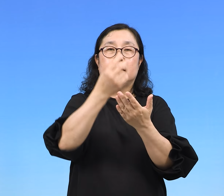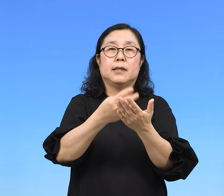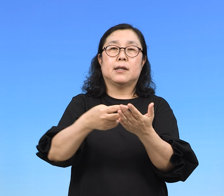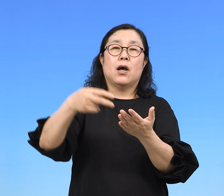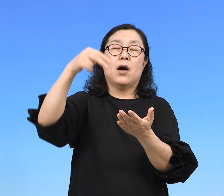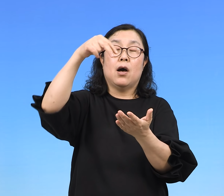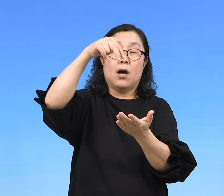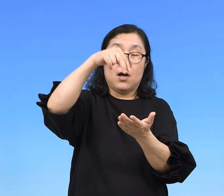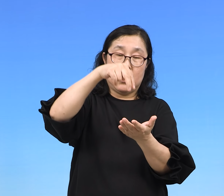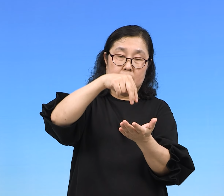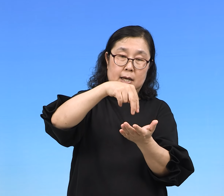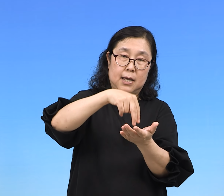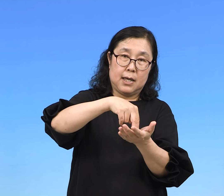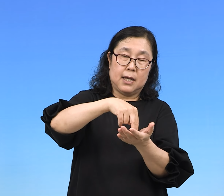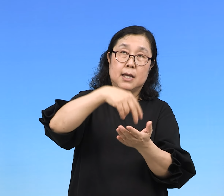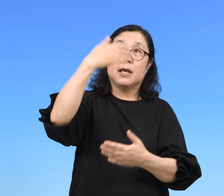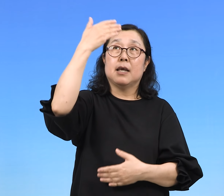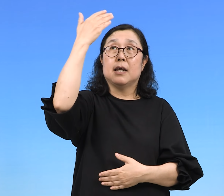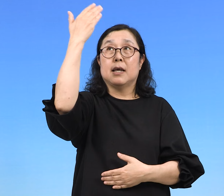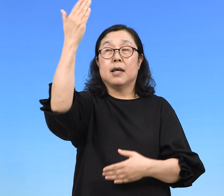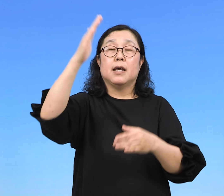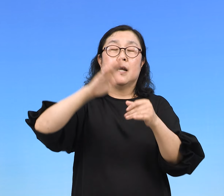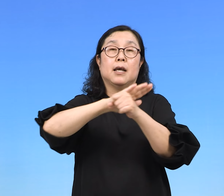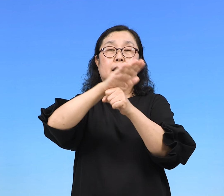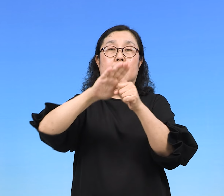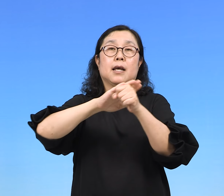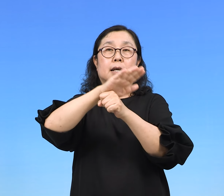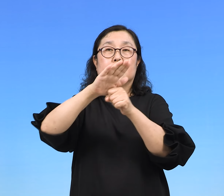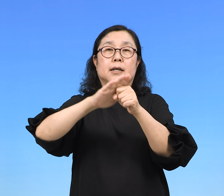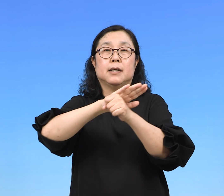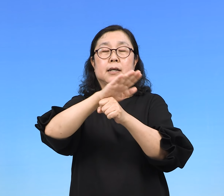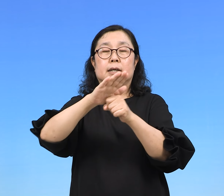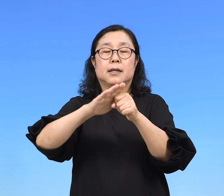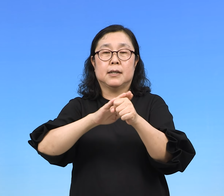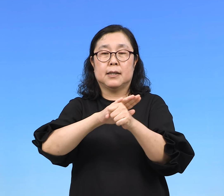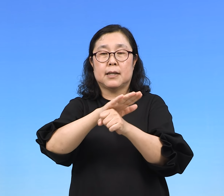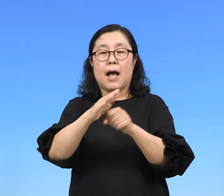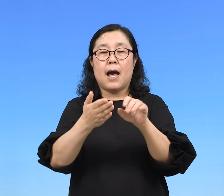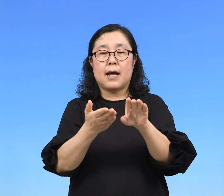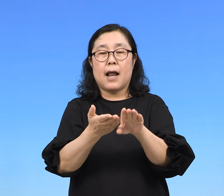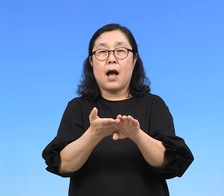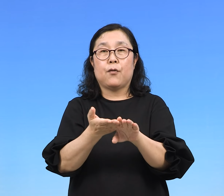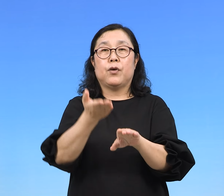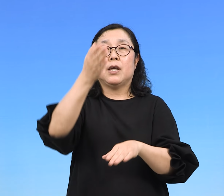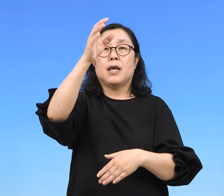그 사랑 위에 서리.